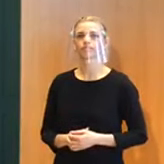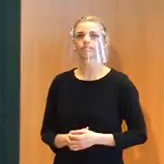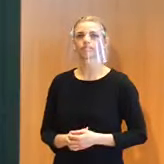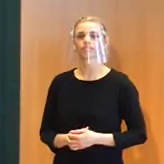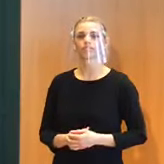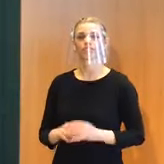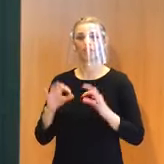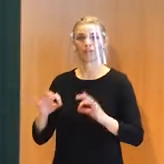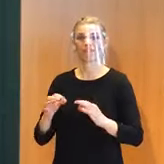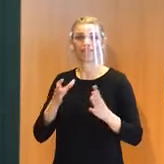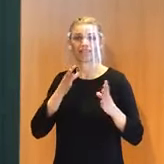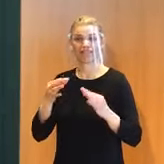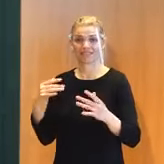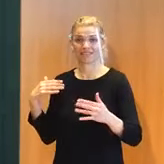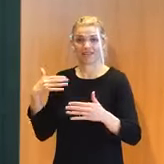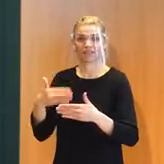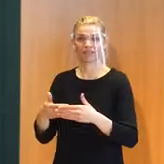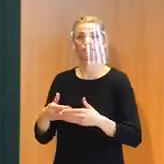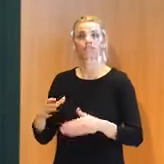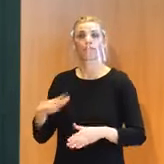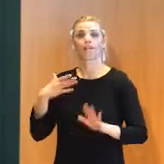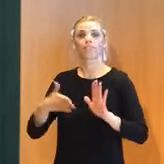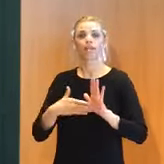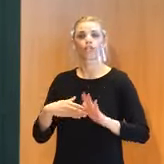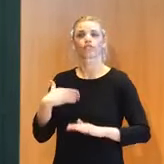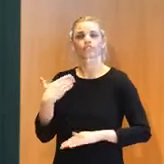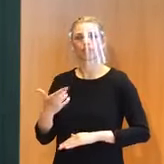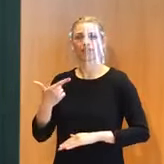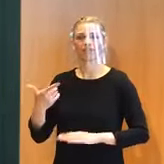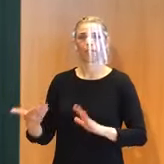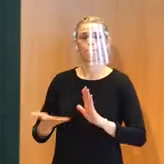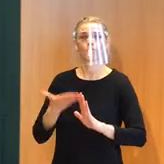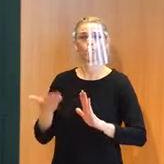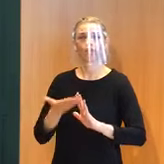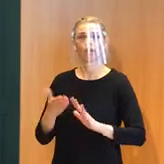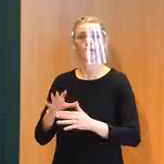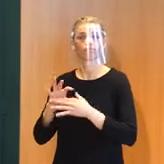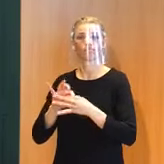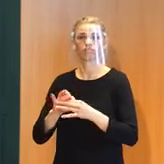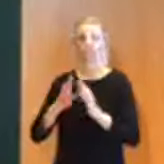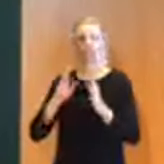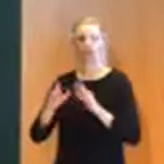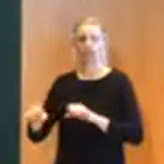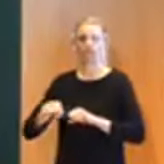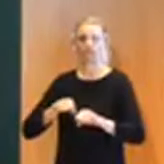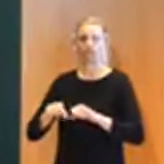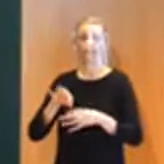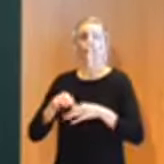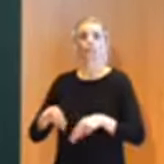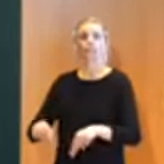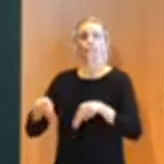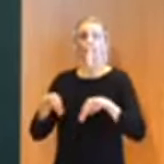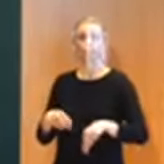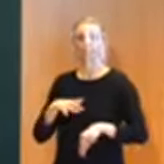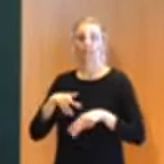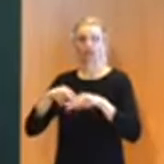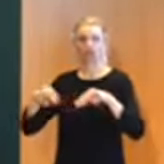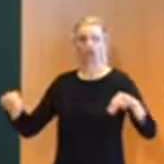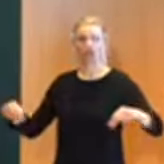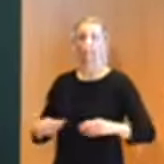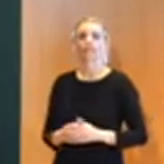Za týchto 10 dní si Igor Matovič dal dve podmienky, ktoré sa týkajú priamo vlády, a to je odstúpenie Márie